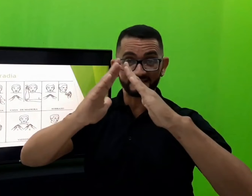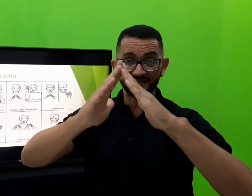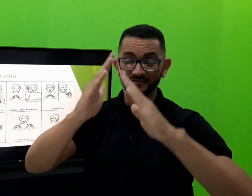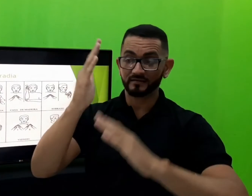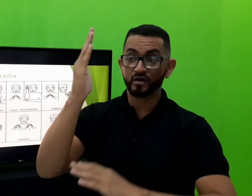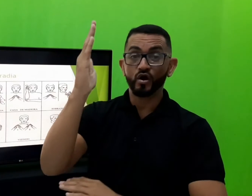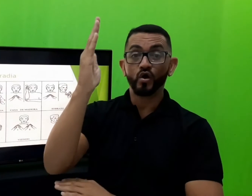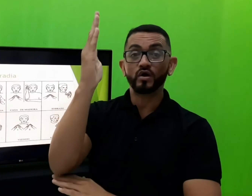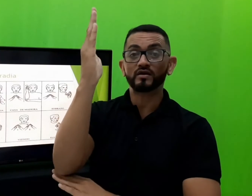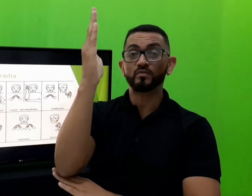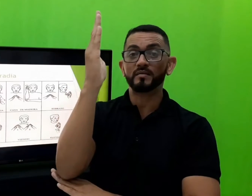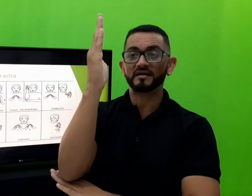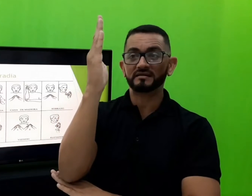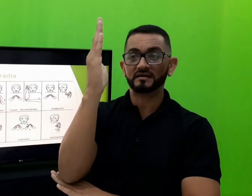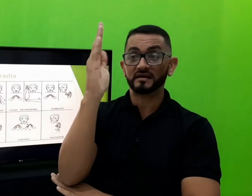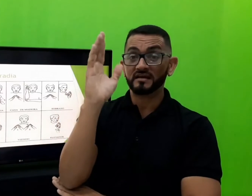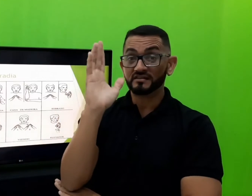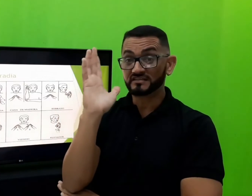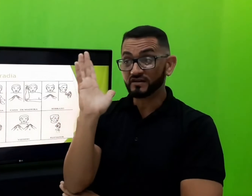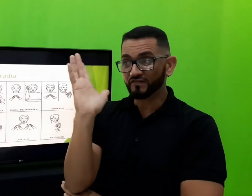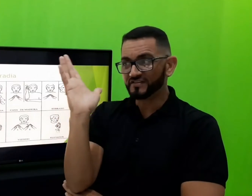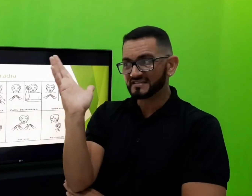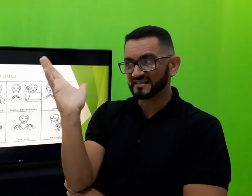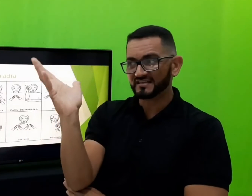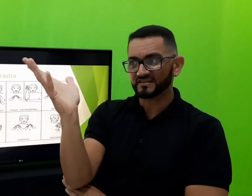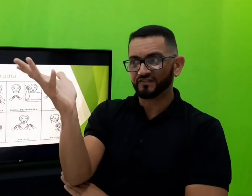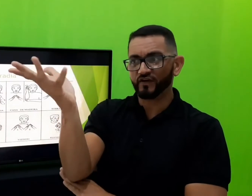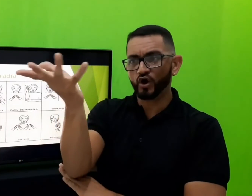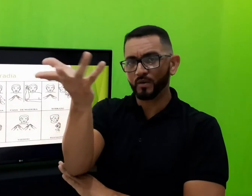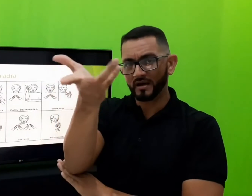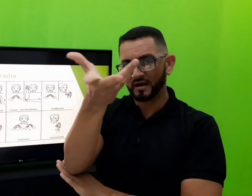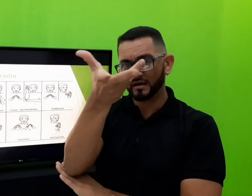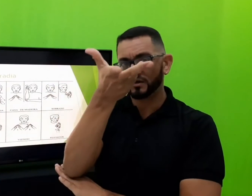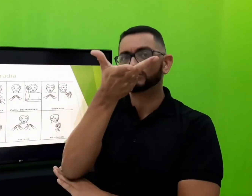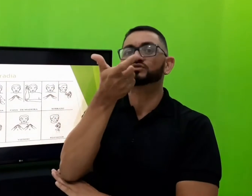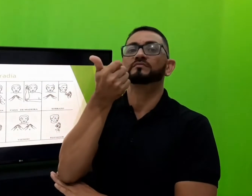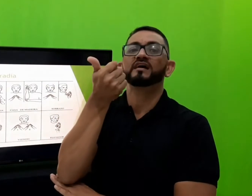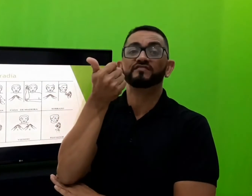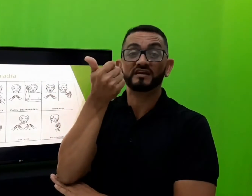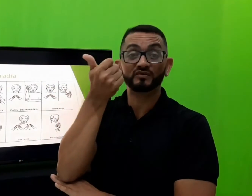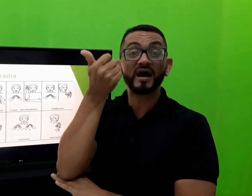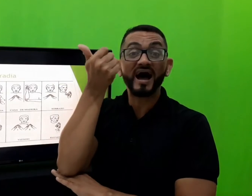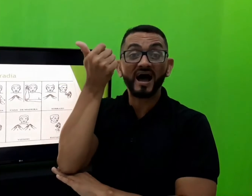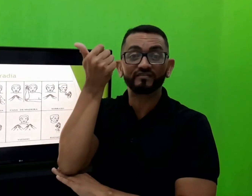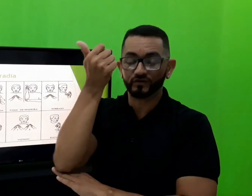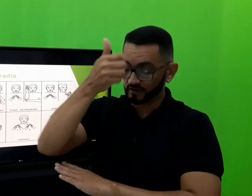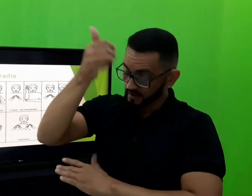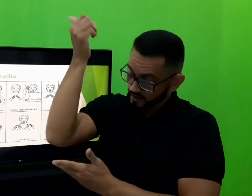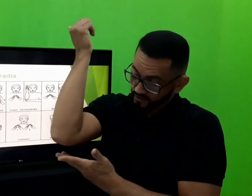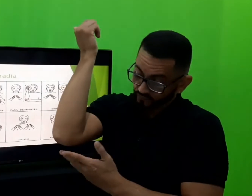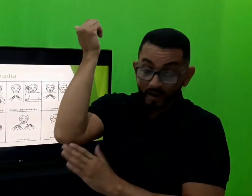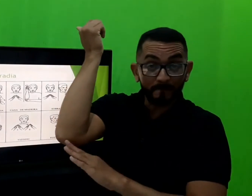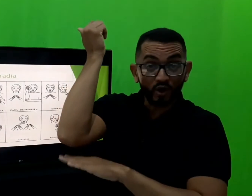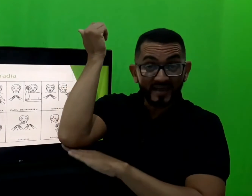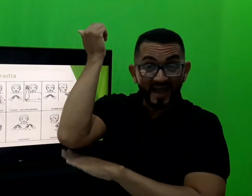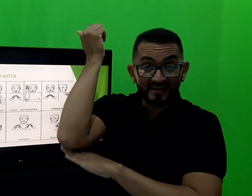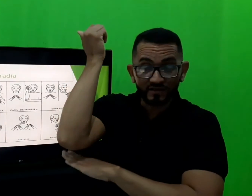casa. Olha como é madeira. Se eu fizer dessa forma, eu estou me referindo à árvore. Eu vou apoiar aqui,